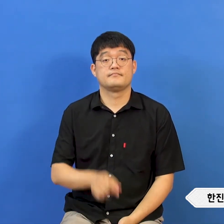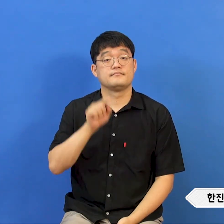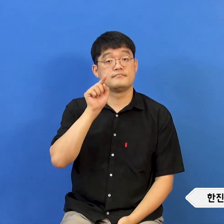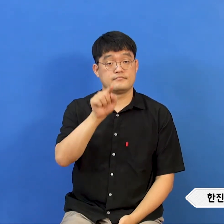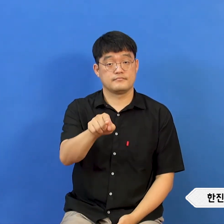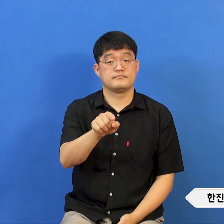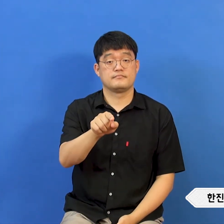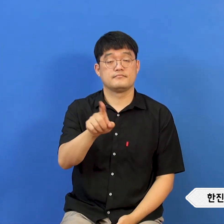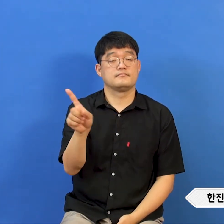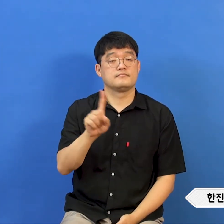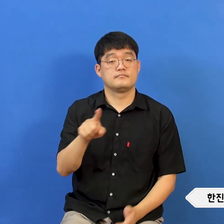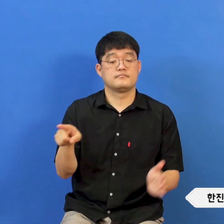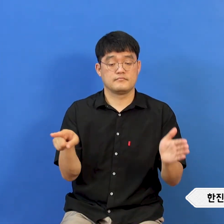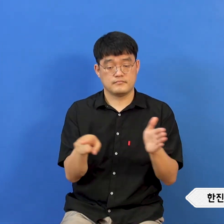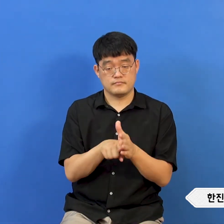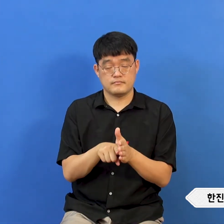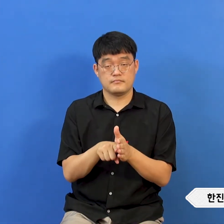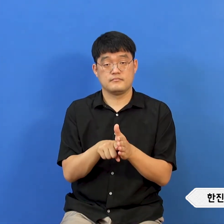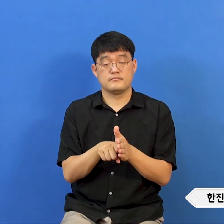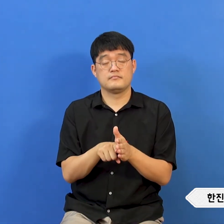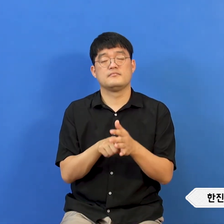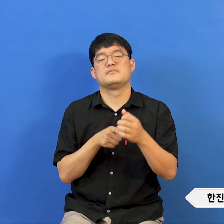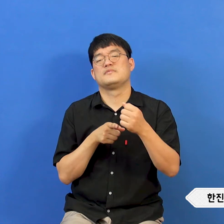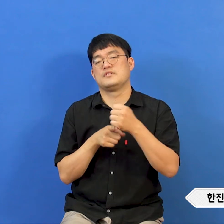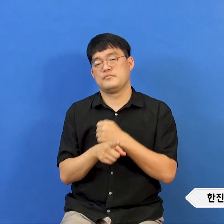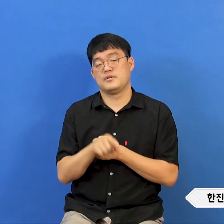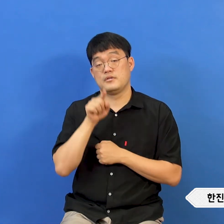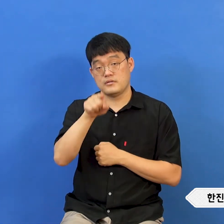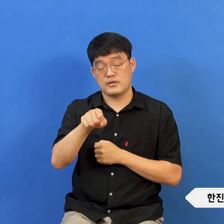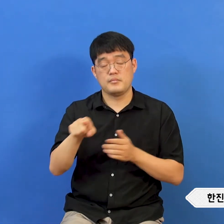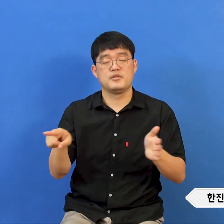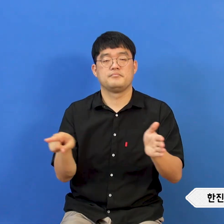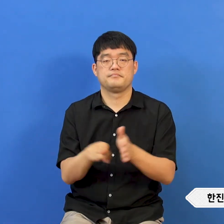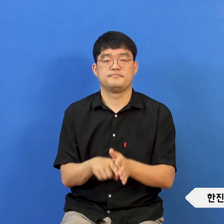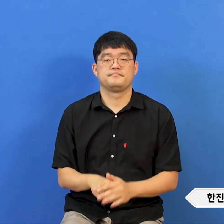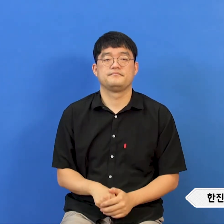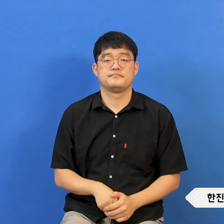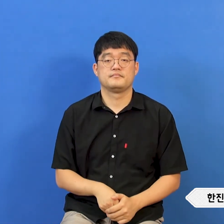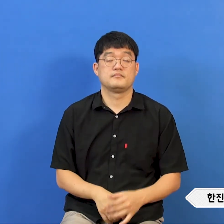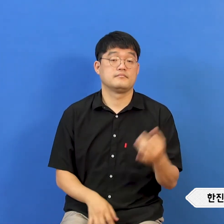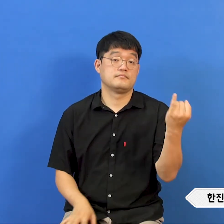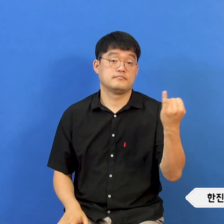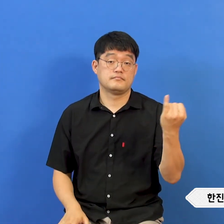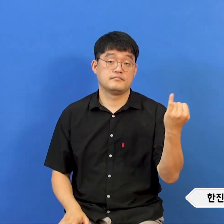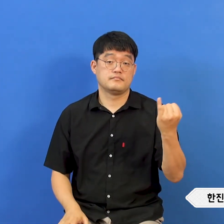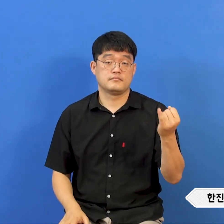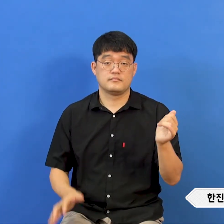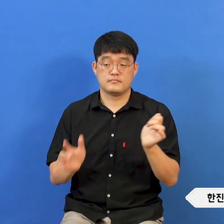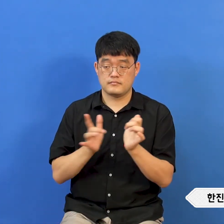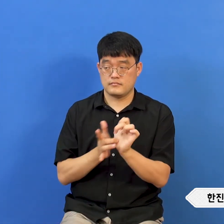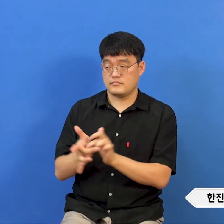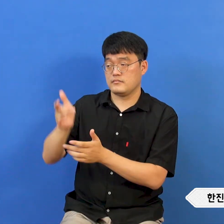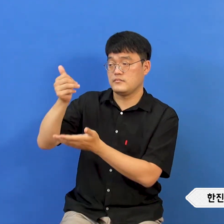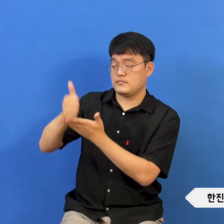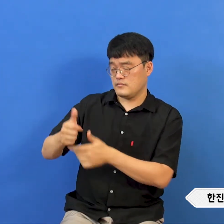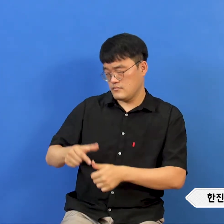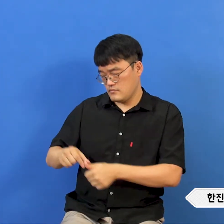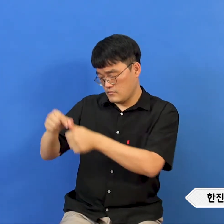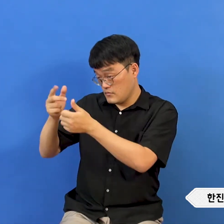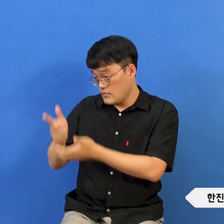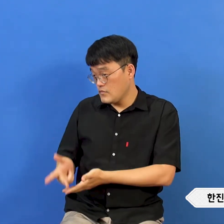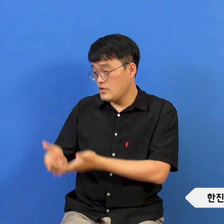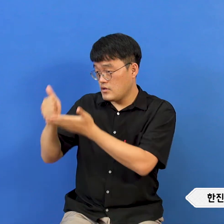그것이 믿는다는 것입니다. 그것이 믿음입니다. 그 여인은 예수님이 구주시라는